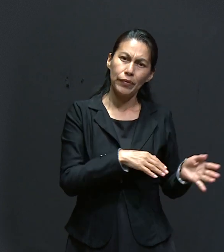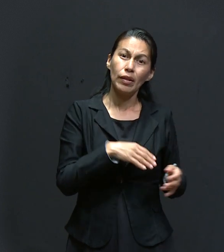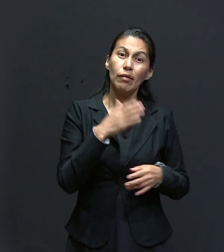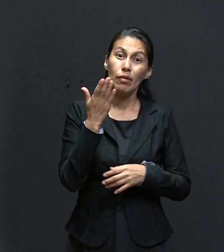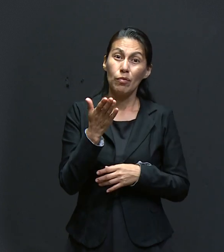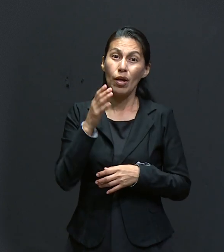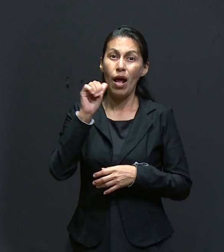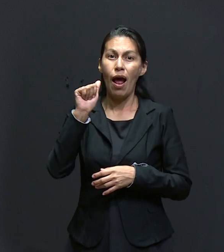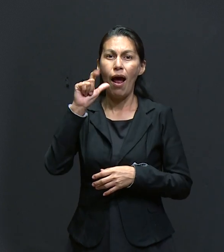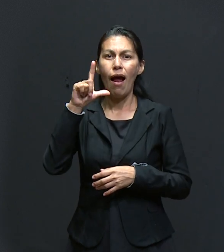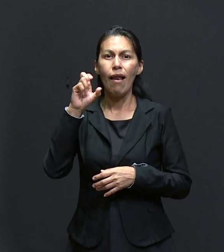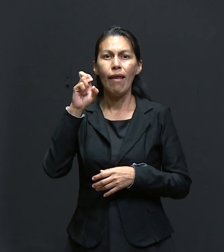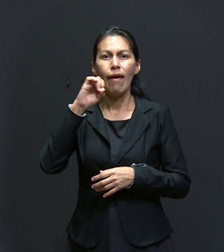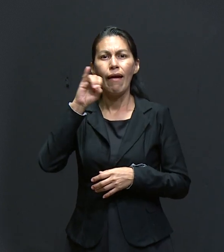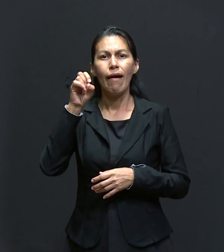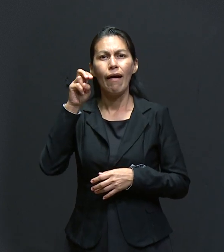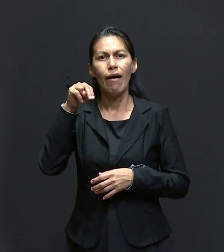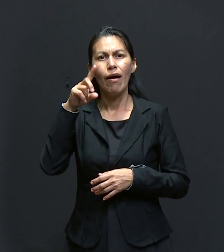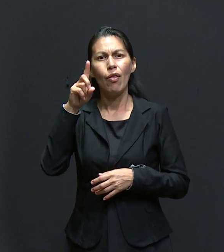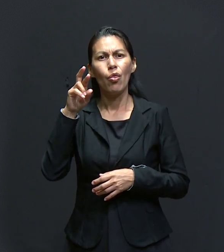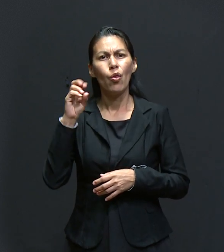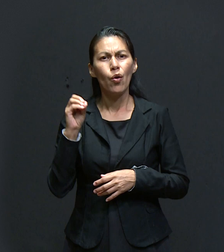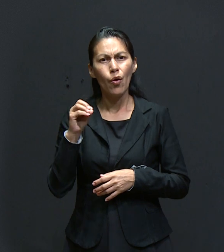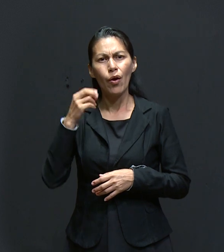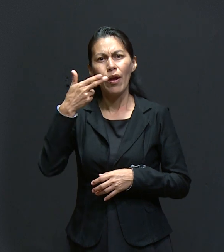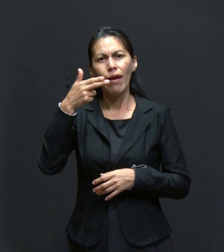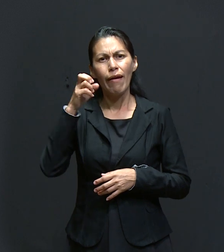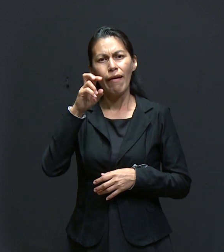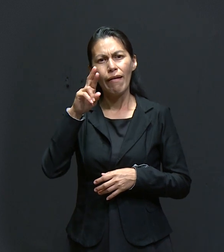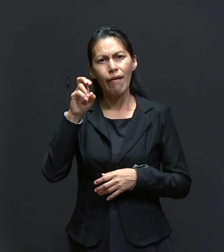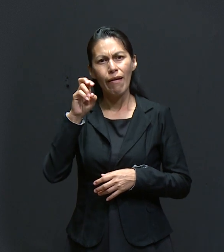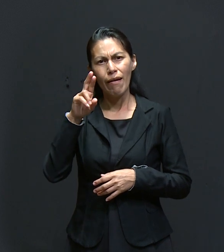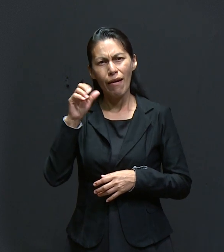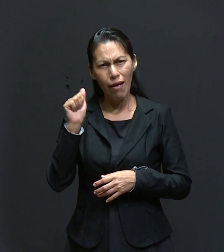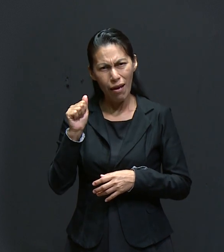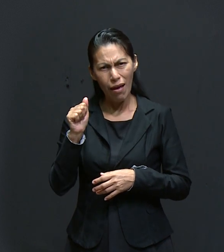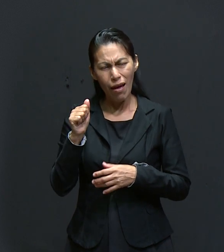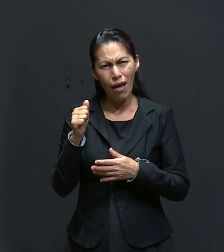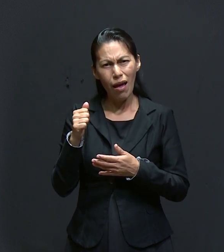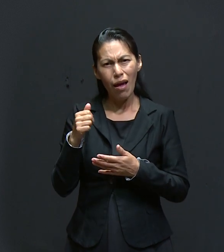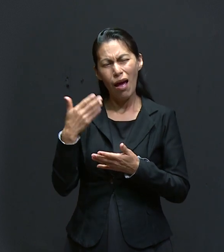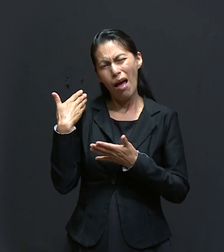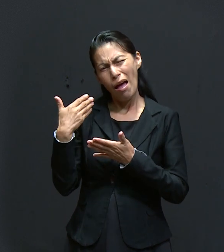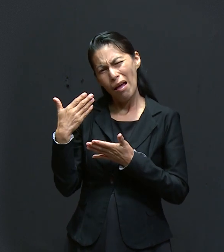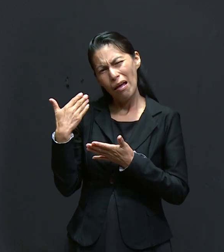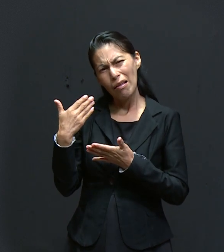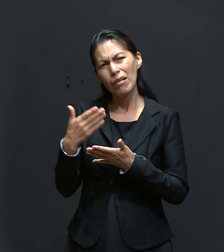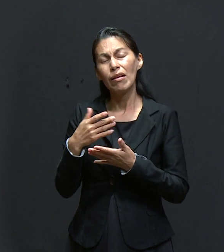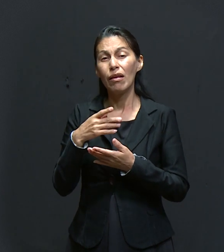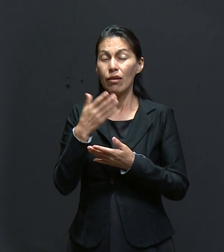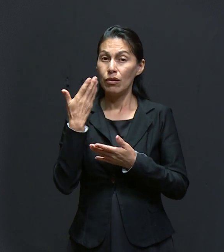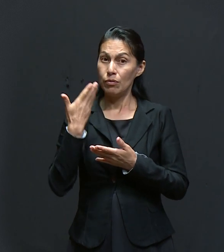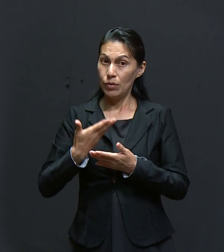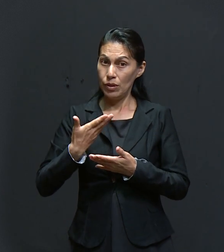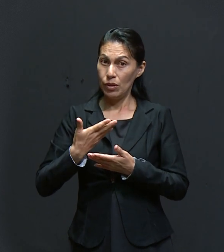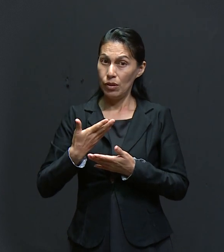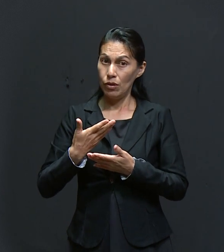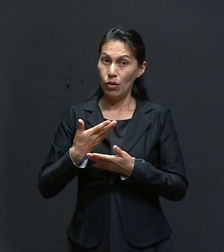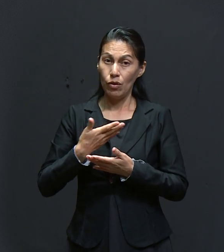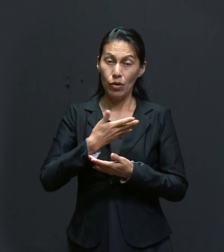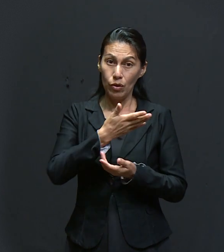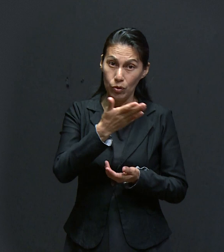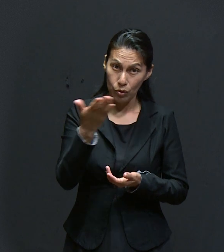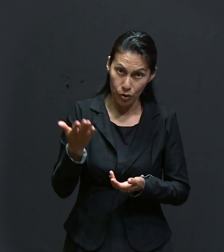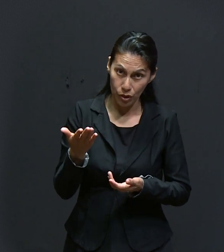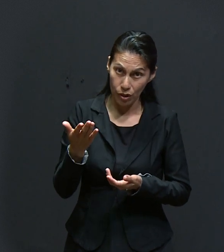ustedes alejandro herrera nos ha pedido que podamos decirles a ustedes que le está haciendo